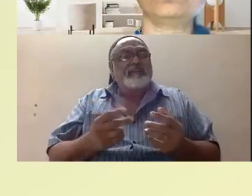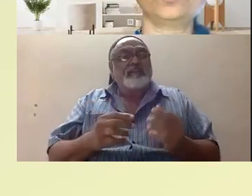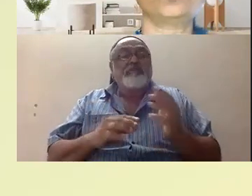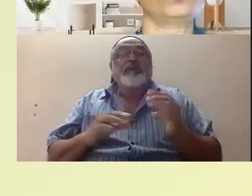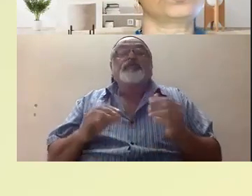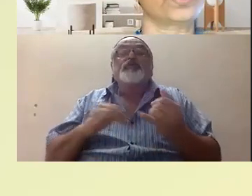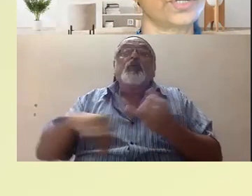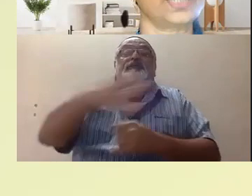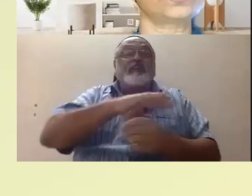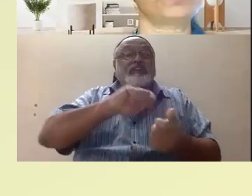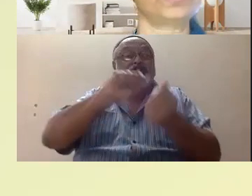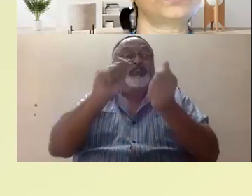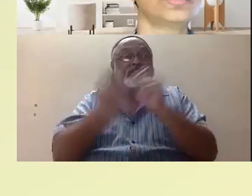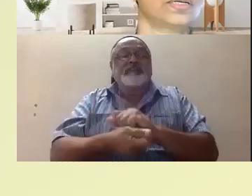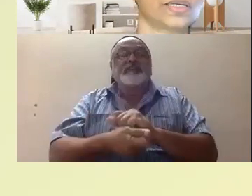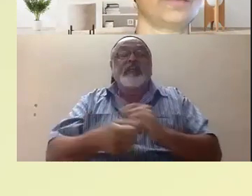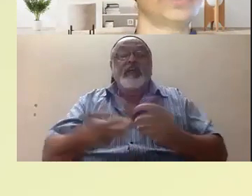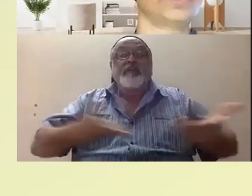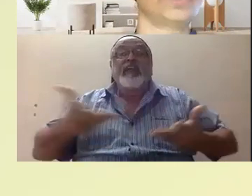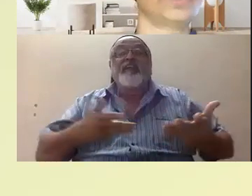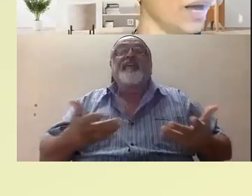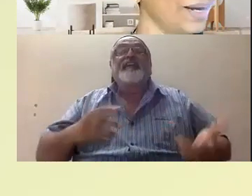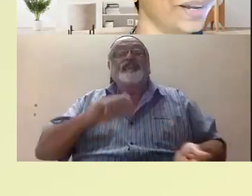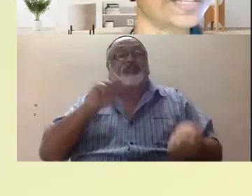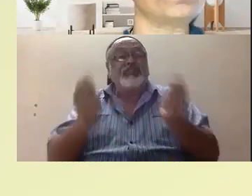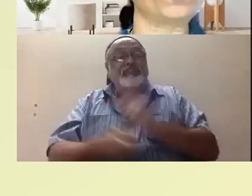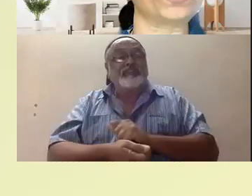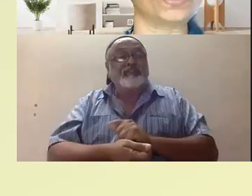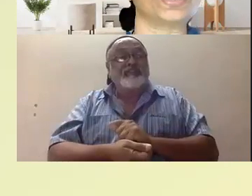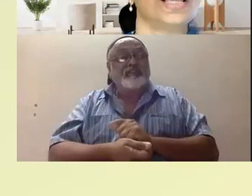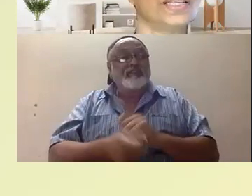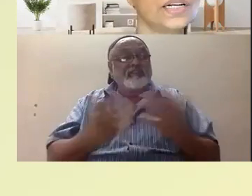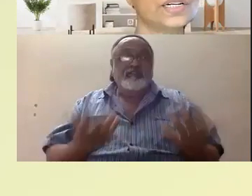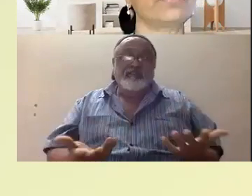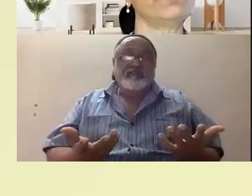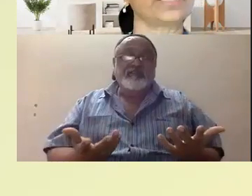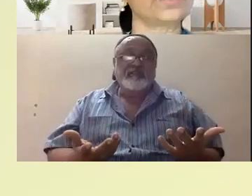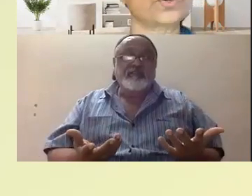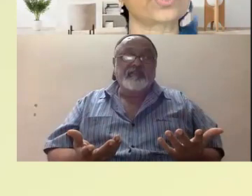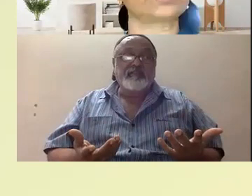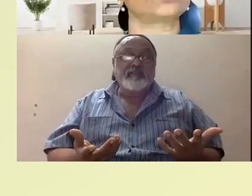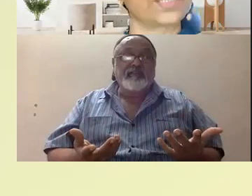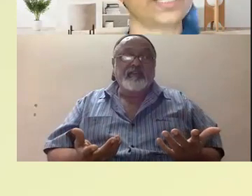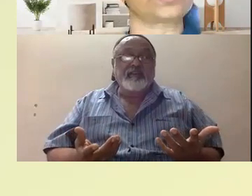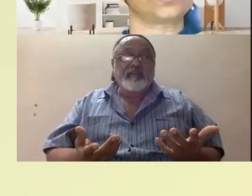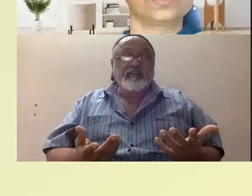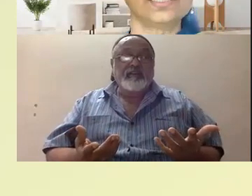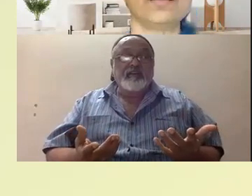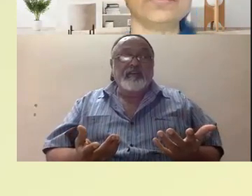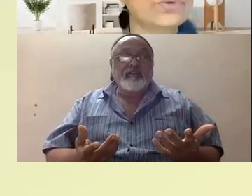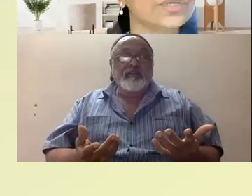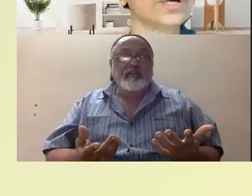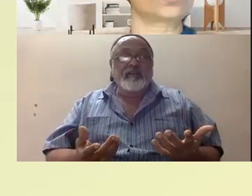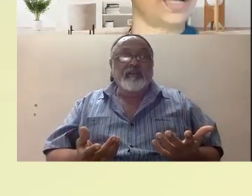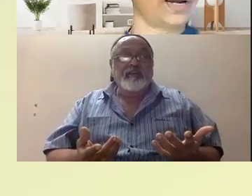सिंपल फॉर यू, सोशल एंटरप्रेन्योर्स जैसे हमने कहा वो अनरीजनेबल होते हैं, दे आर ड्रिवन बाय अ सोशल चेंज कि